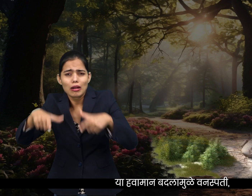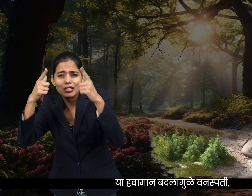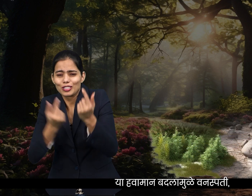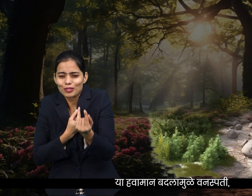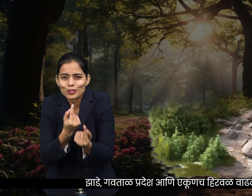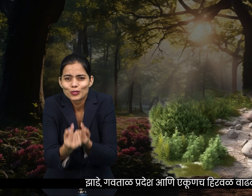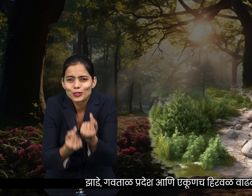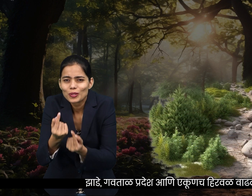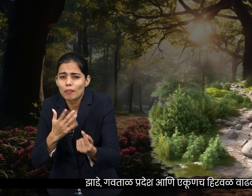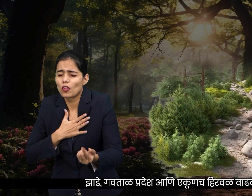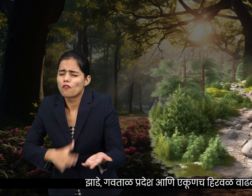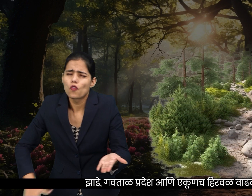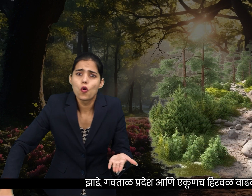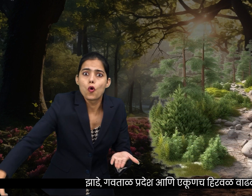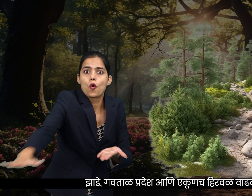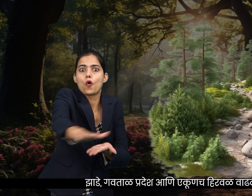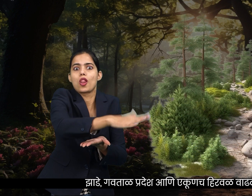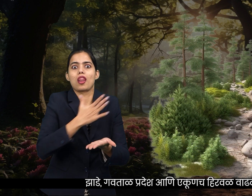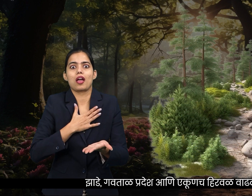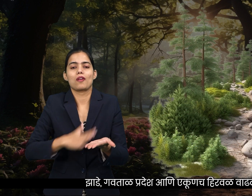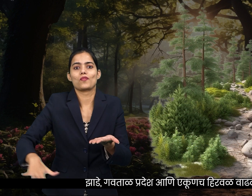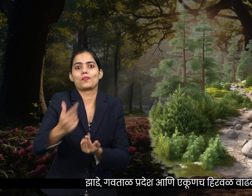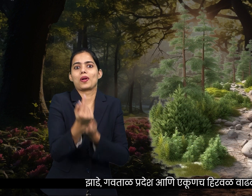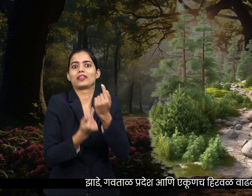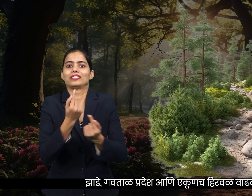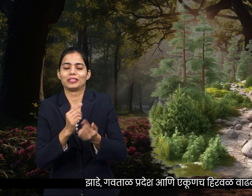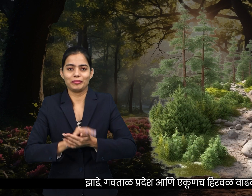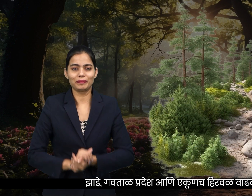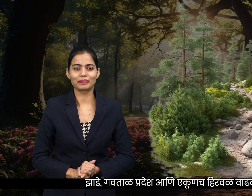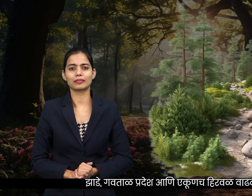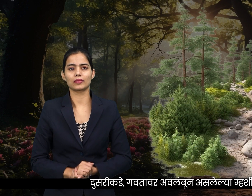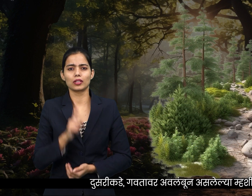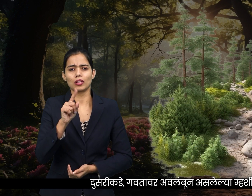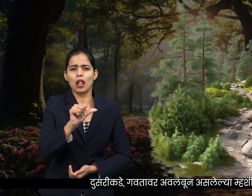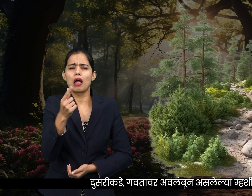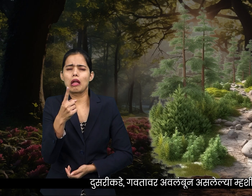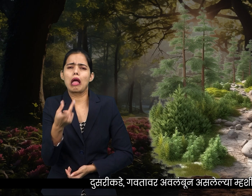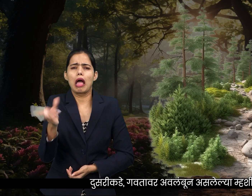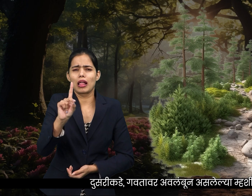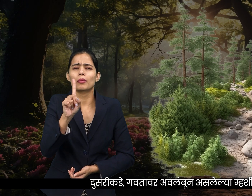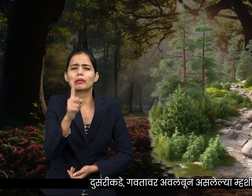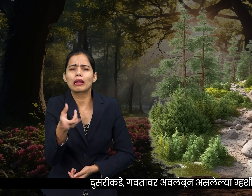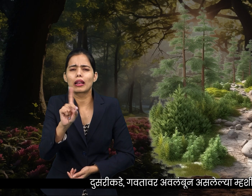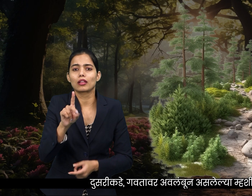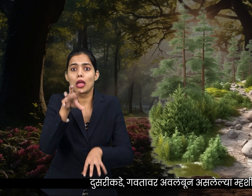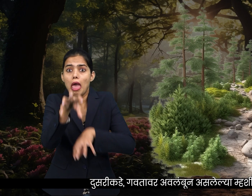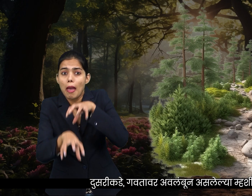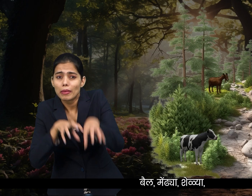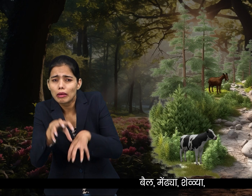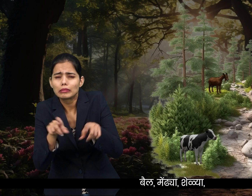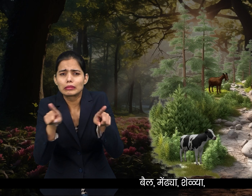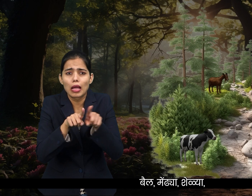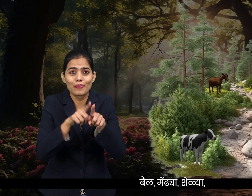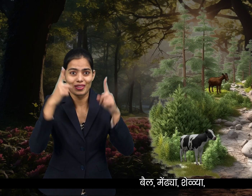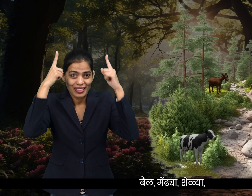झाडे, गवताळ प्रदेश आणि एकूणच हिरवळ वाढली. दुसरीकडे गवतांवर अवलंबून असलेल्या म्हशी,